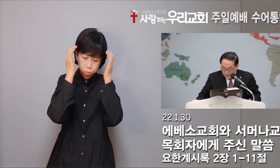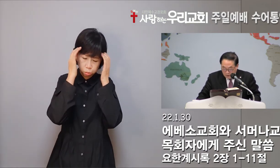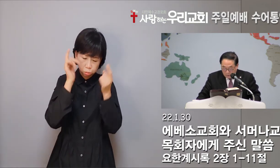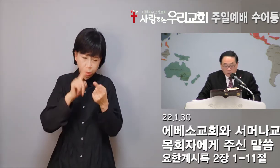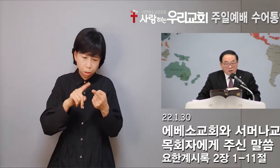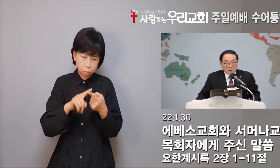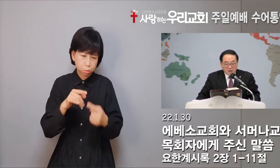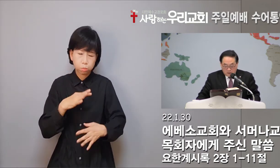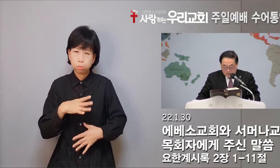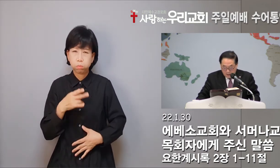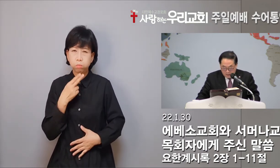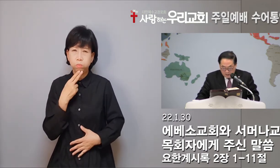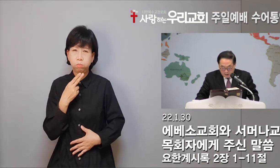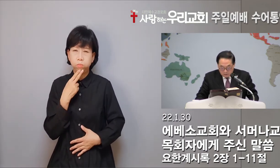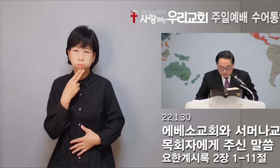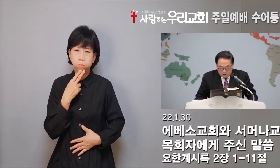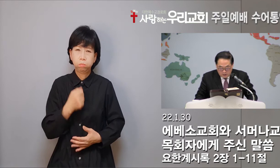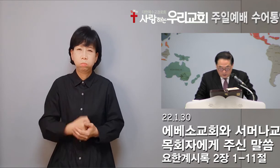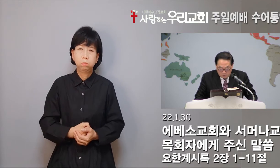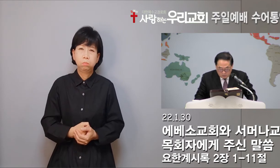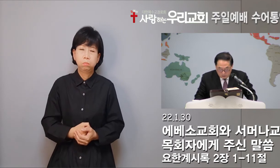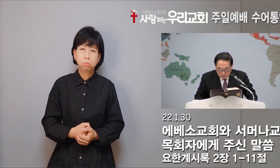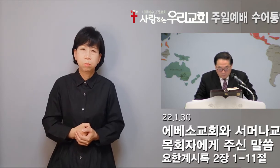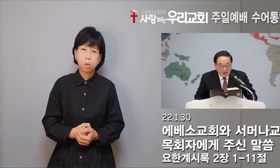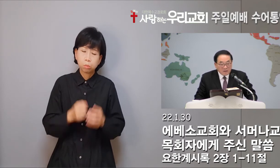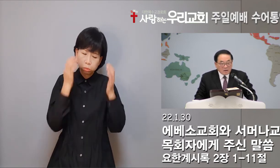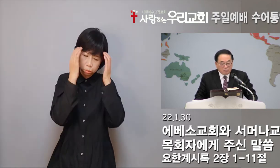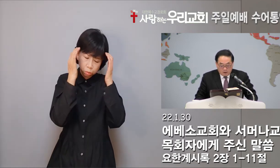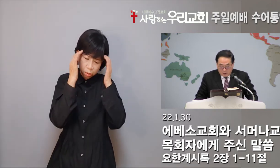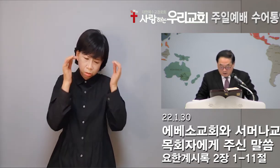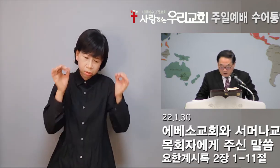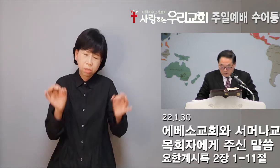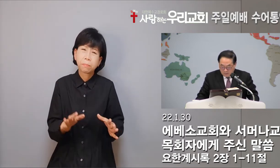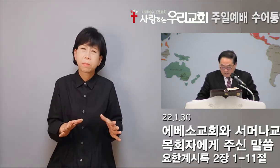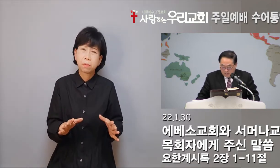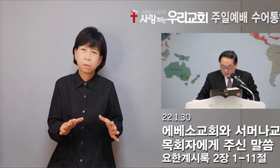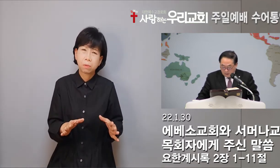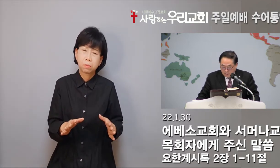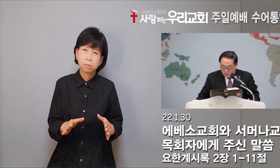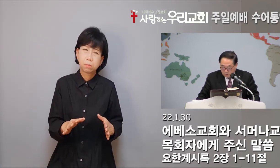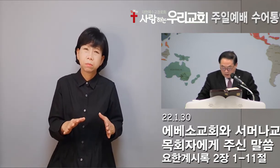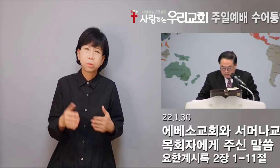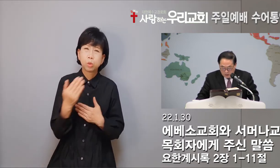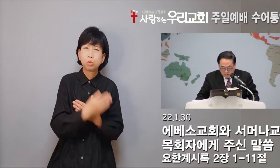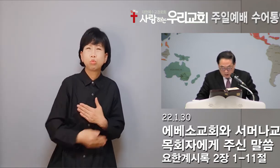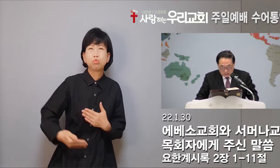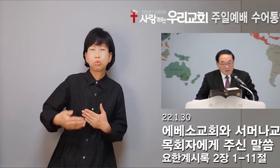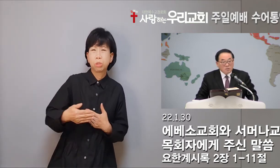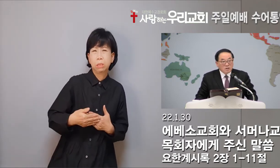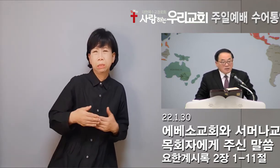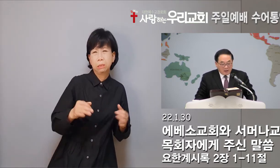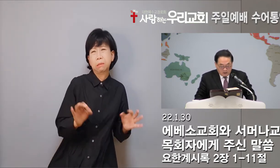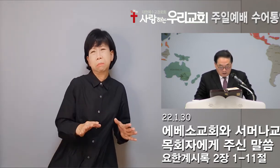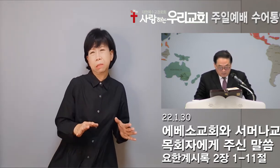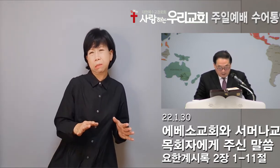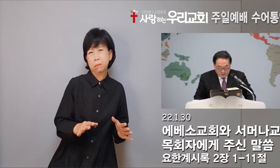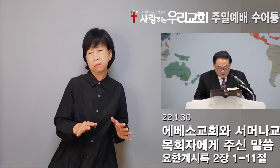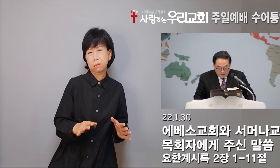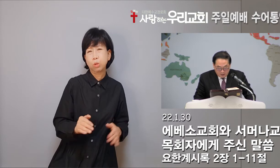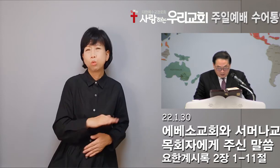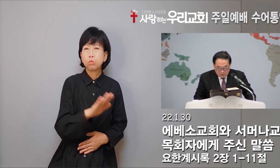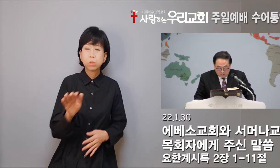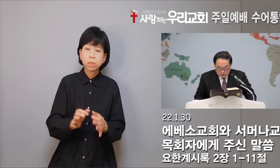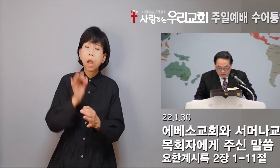것입니다. 고난은 기껏 해야 육신의 목숨을 빼앗는 것뿐이라는 것입니다. 그러나 우리에게 영원한 생명이 있다는